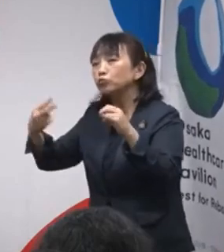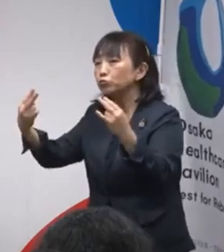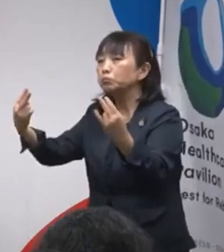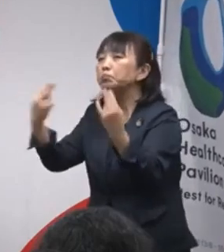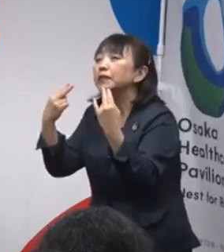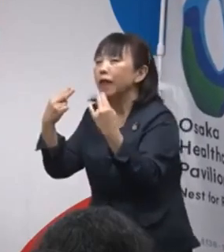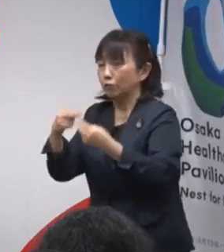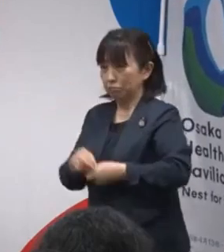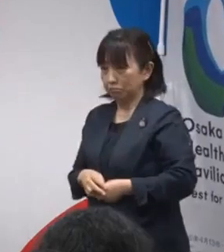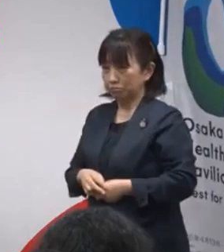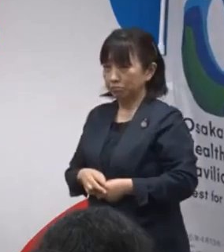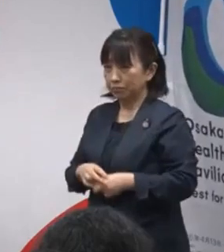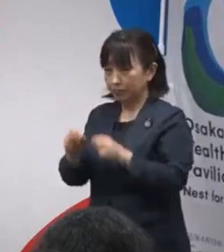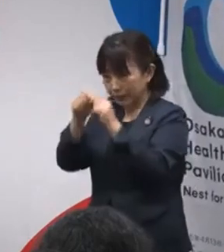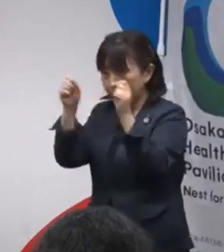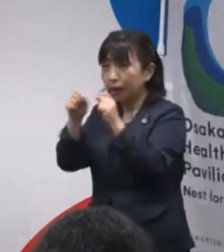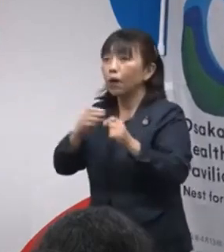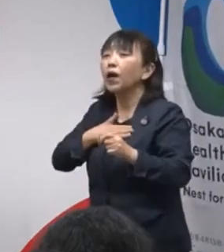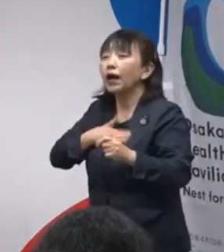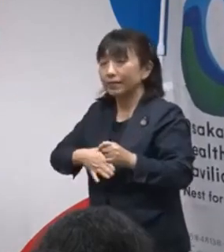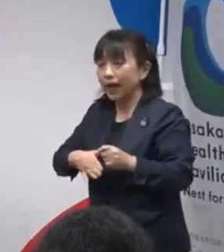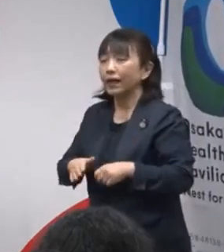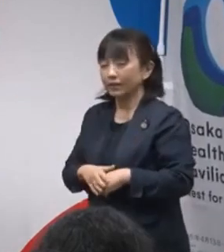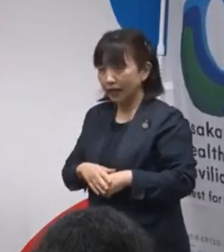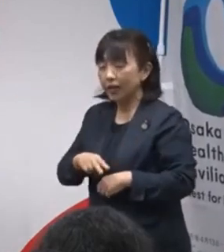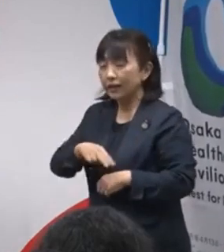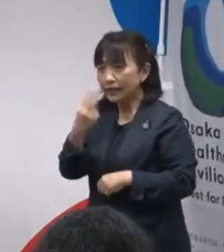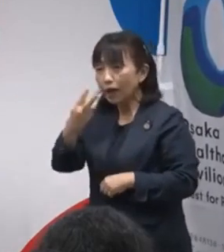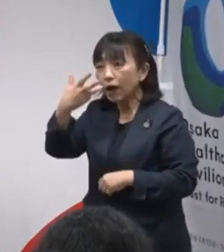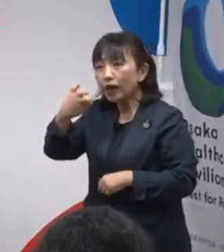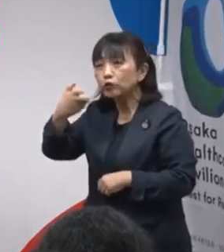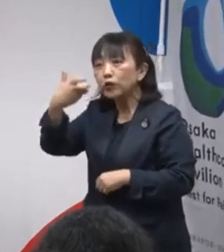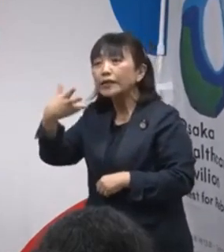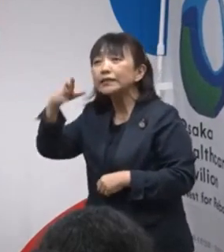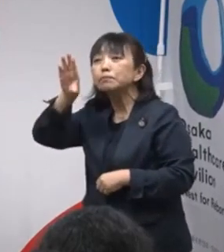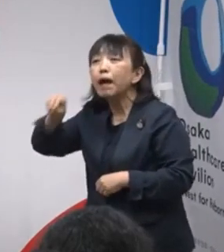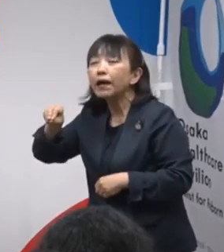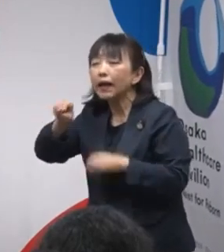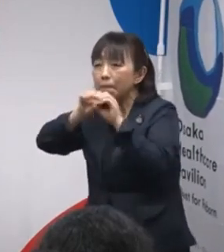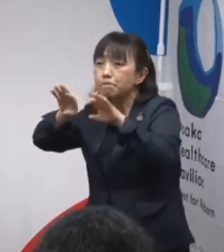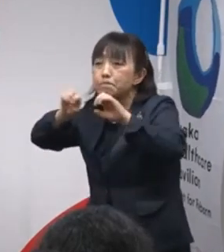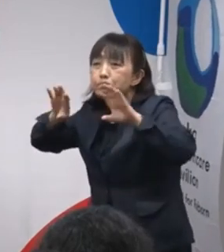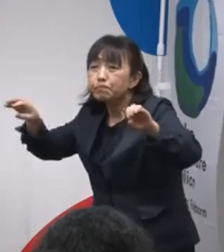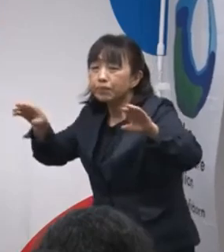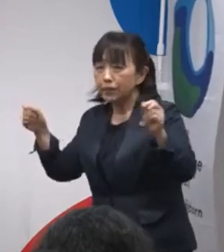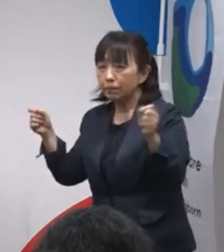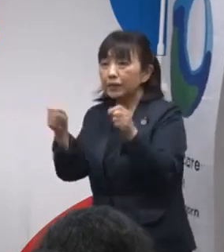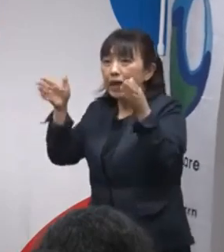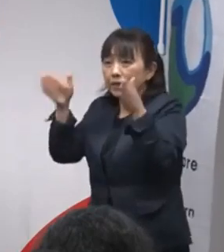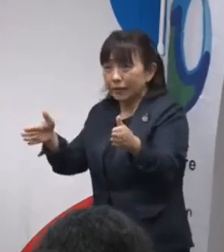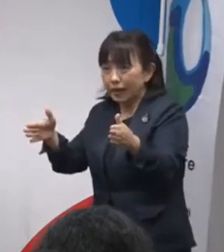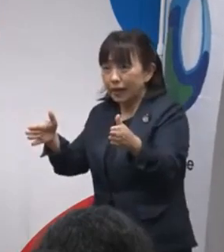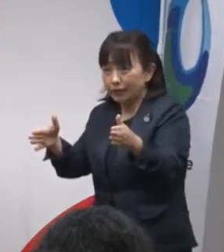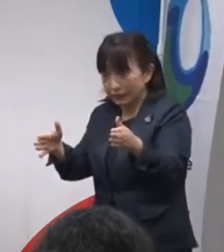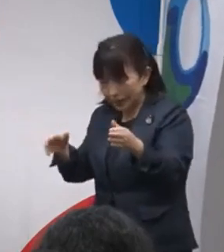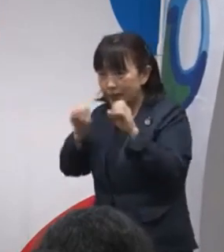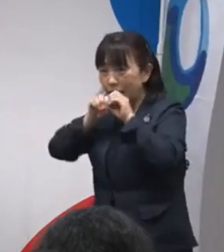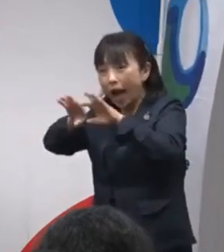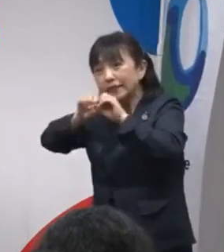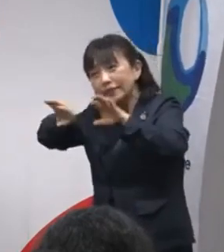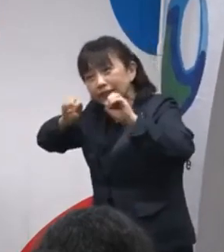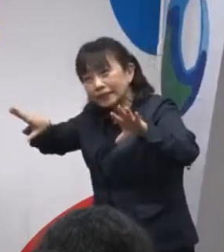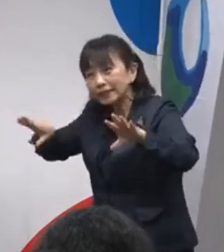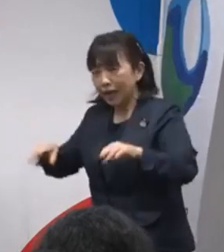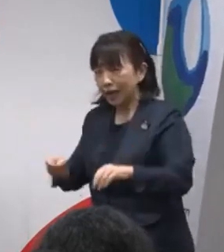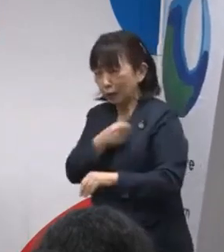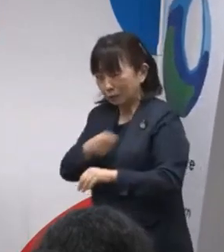方々にですね、この288万回配信すること、かなり短期的に集中的に配信することによって、特殊詐欺